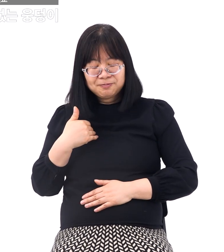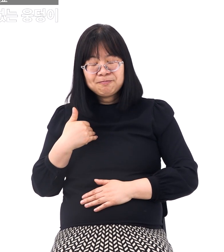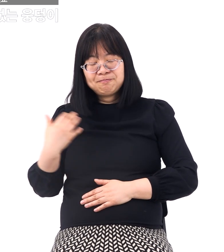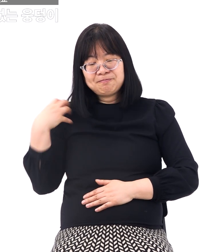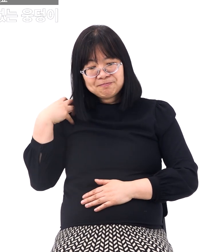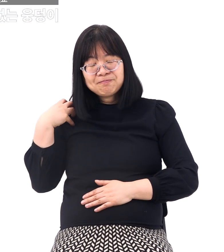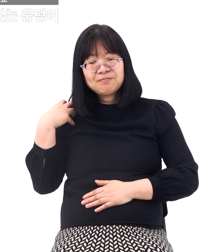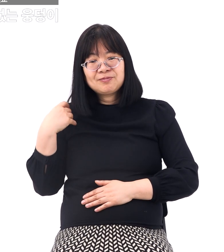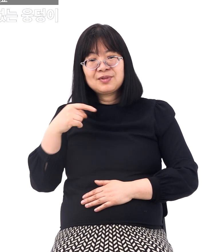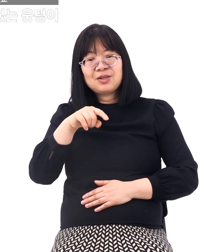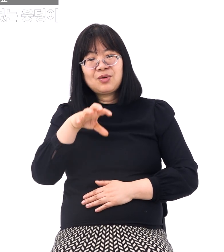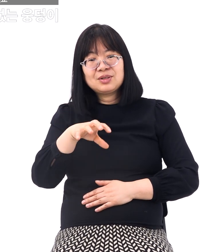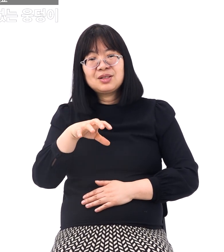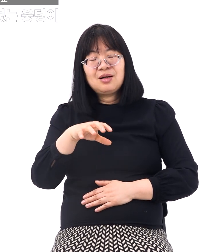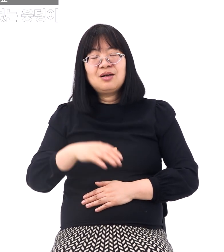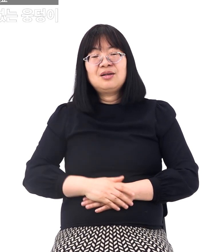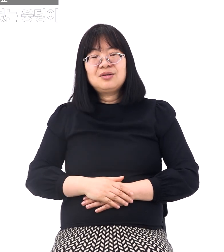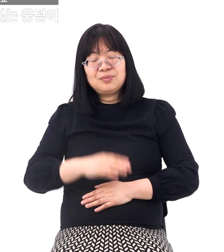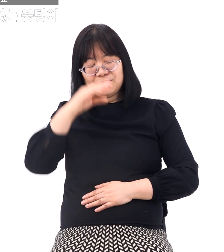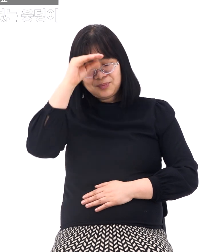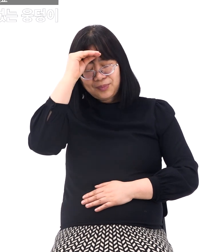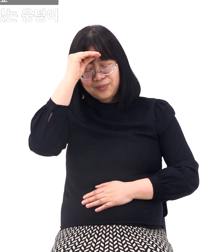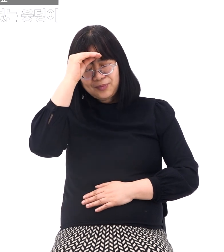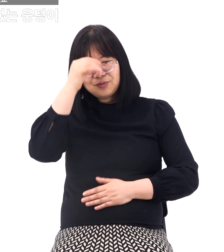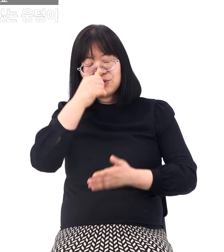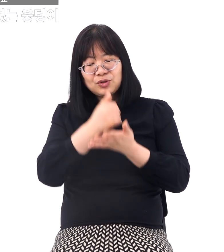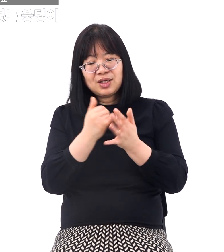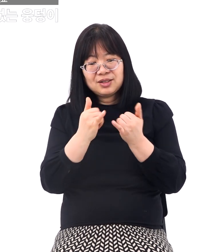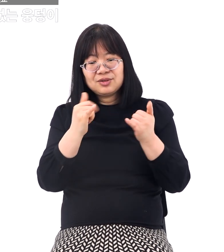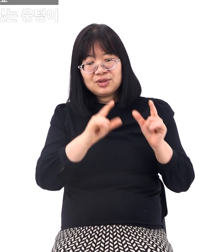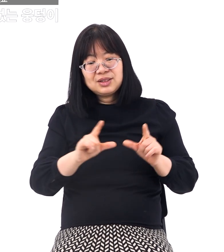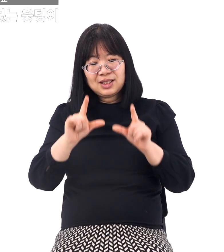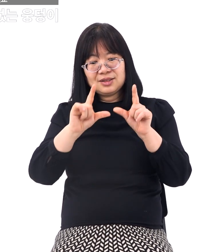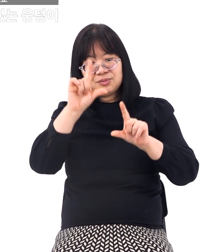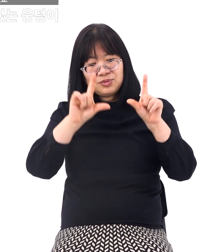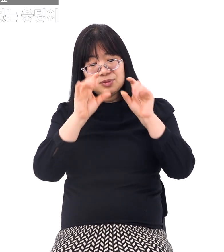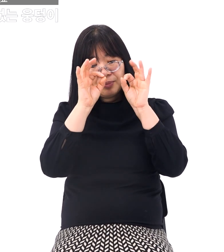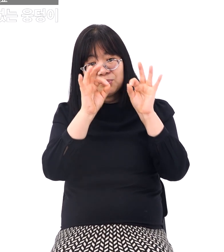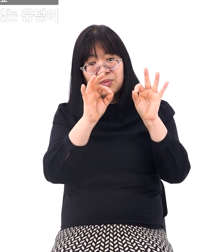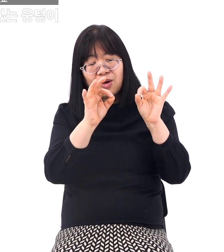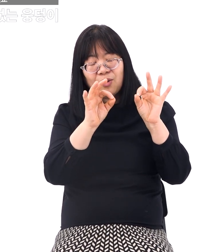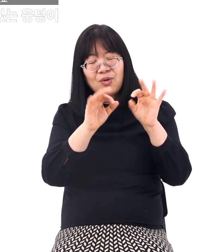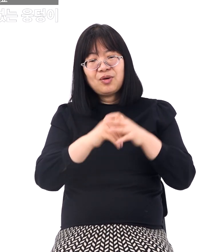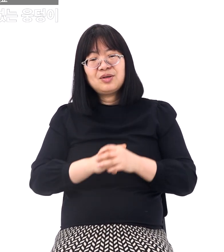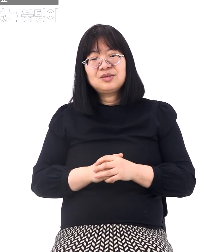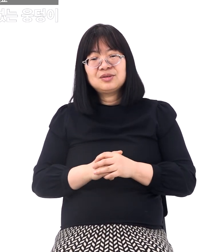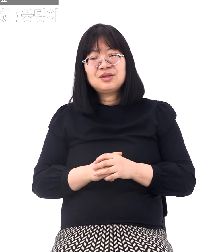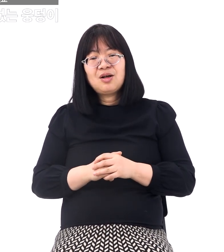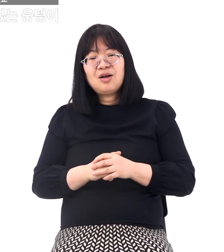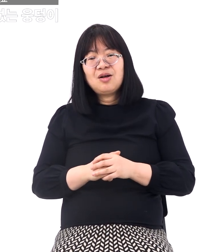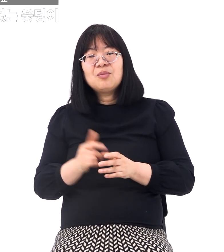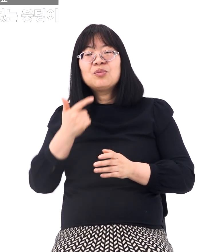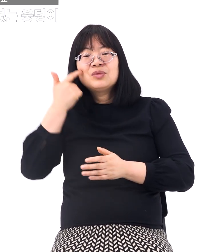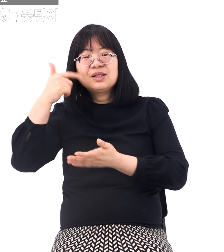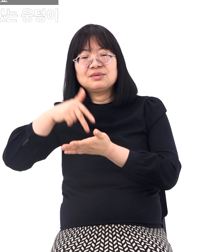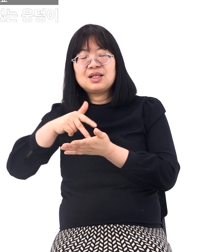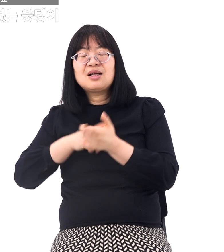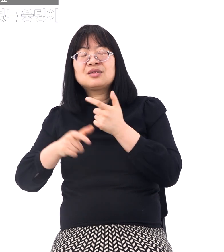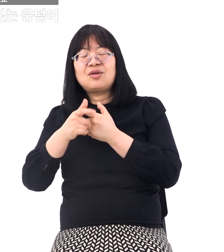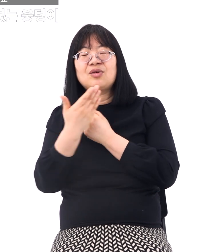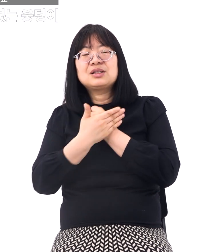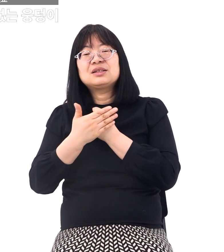하고 거기에서 모범수로 사는 사람들을 보면 자기가 오히려 은혜를 받는데요.